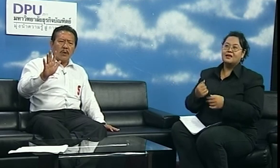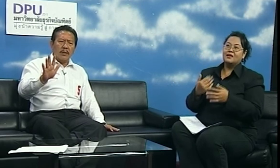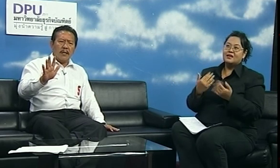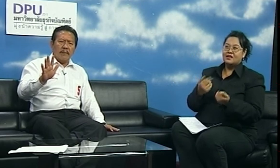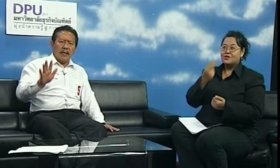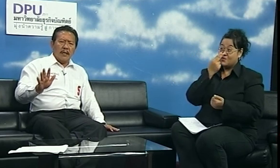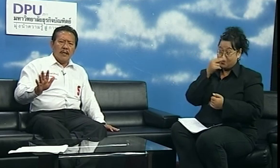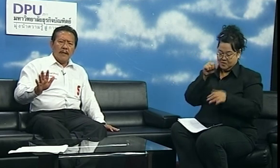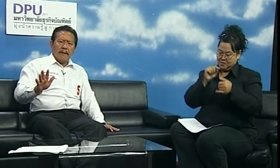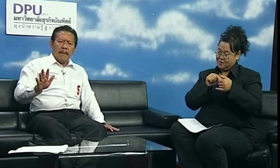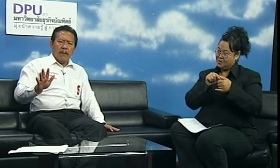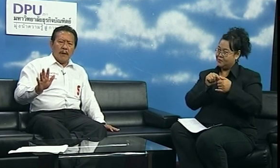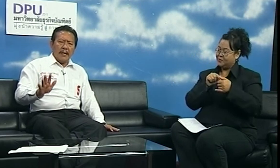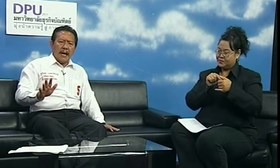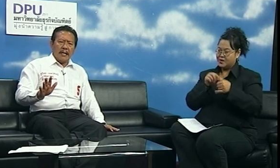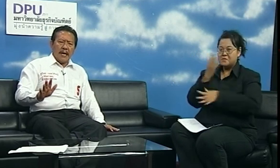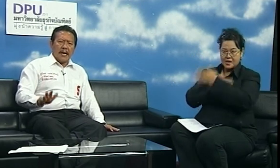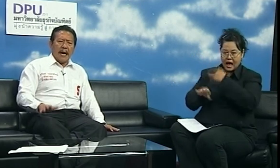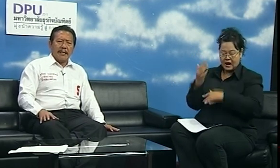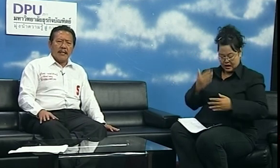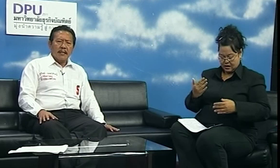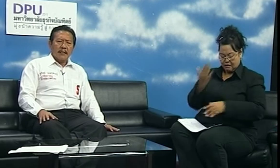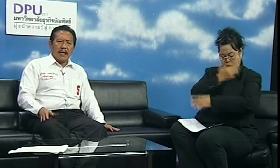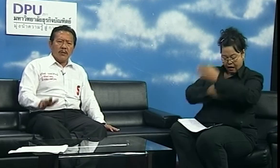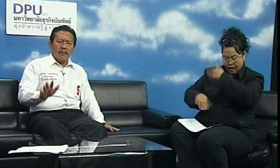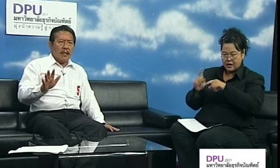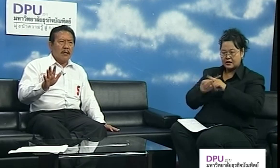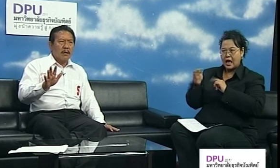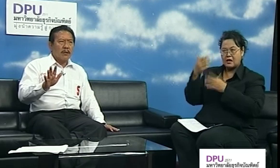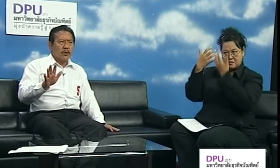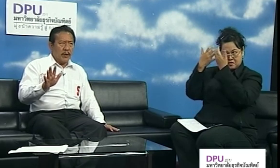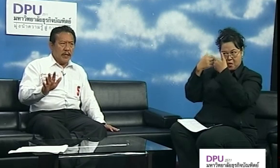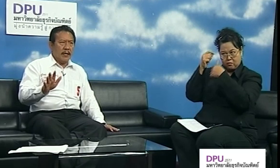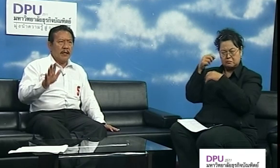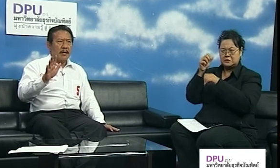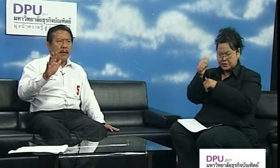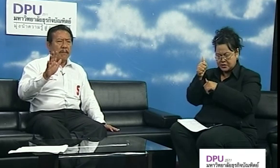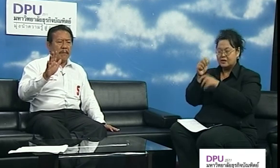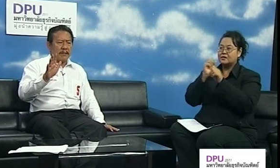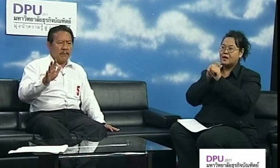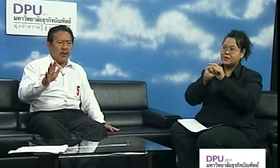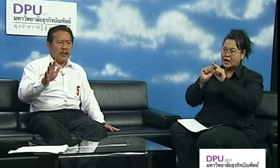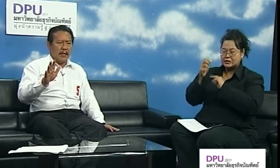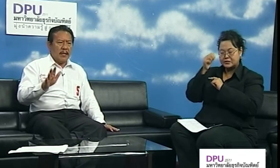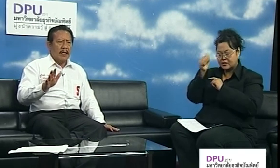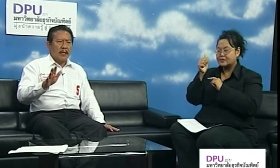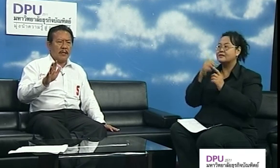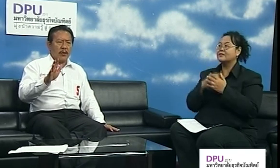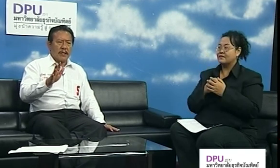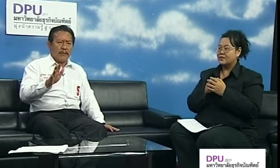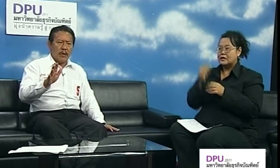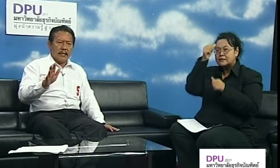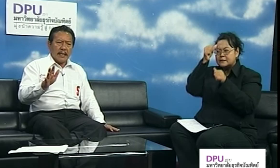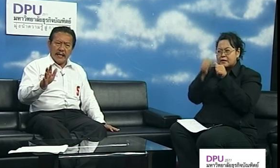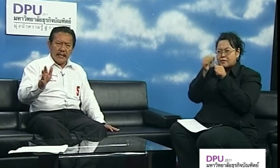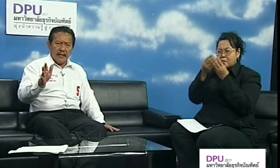คนที่มีความพการทางลางกายแต่เขาจะมีส่วนดี มีมนสมองดีและจ